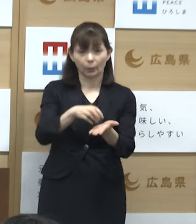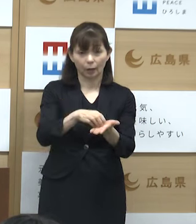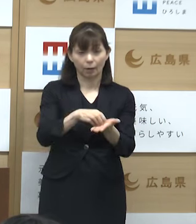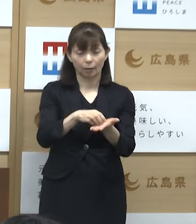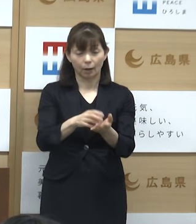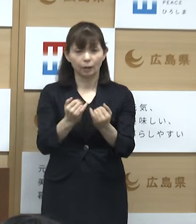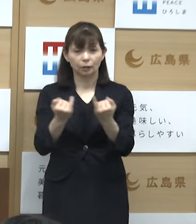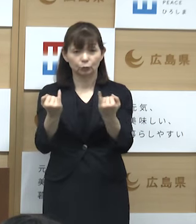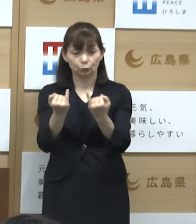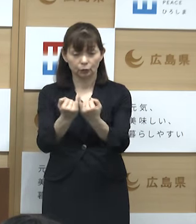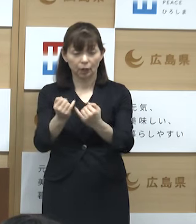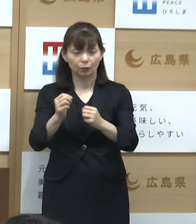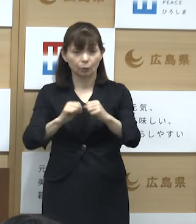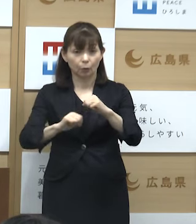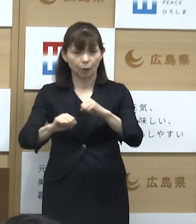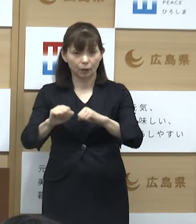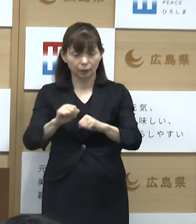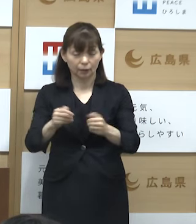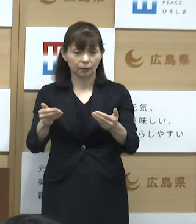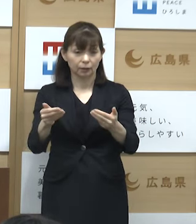の活躍促進など、